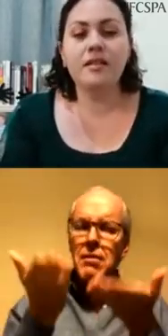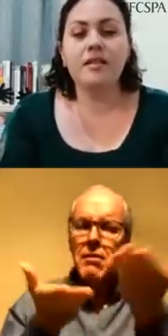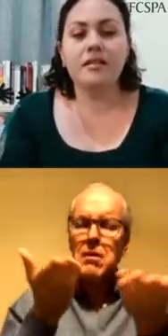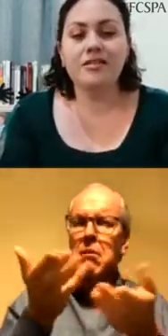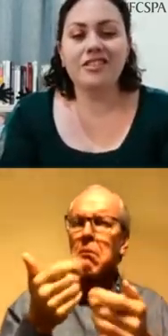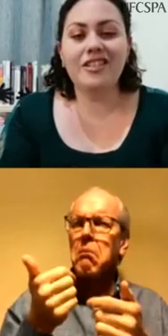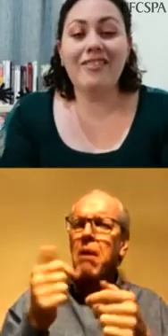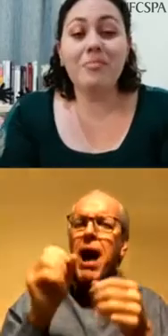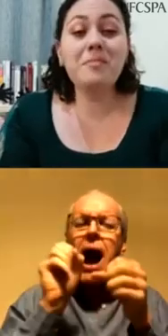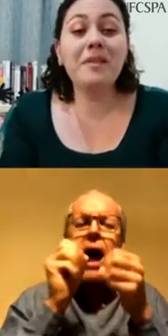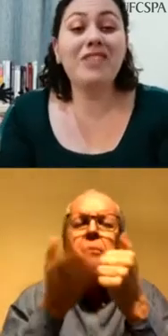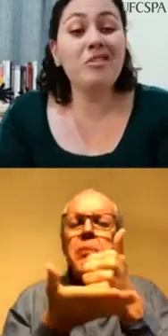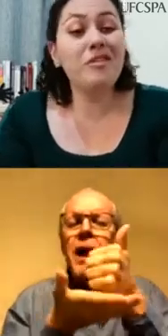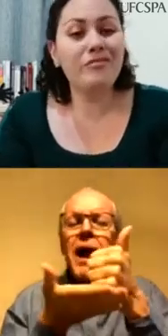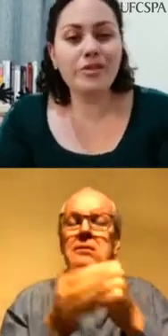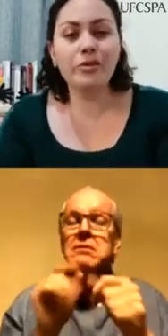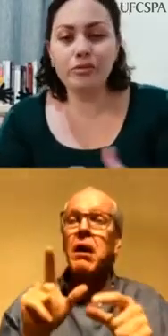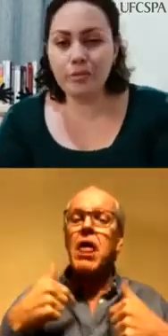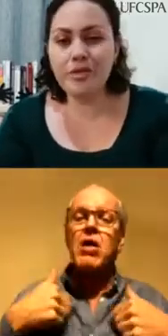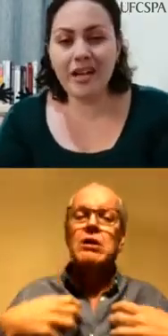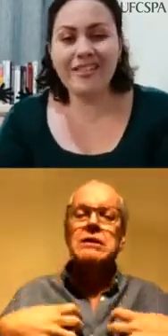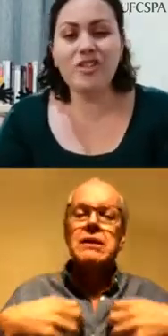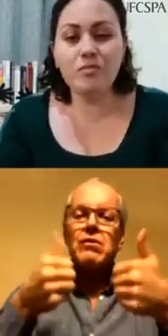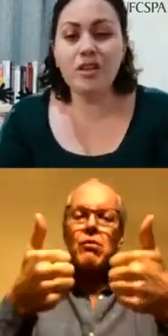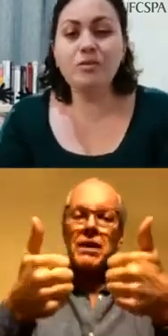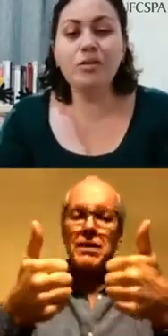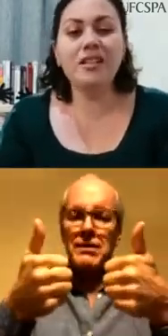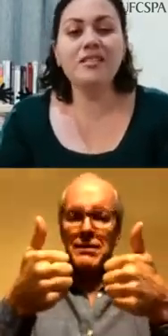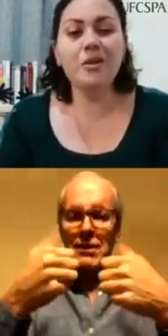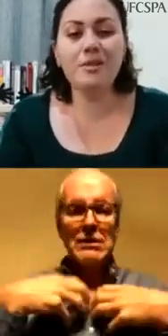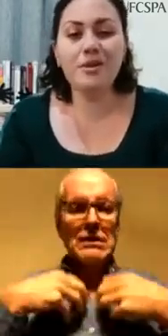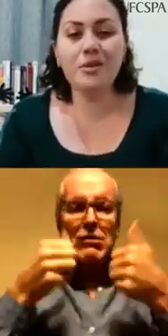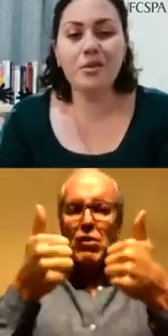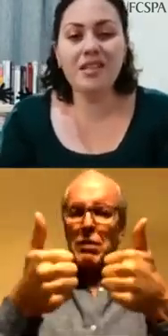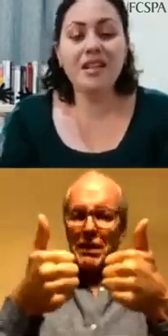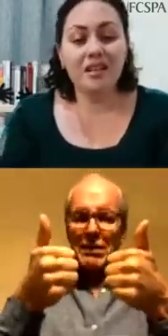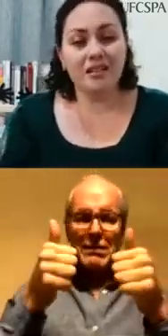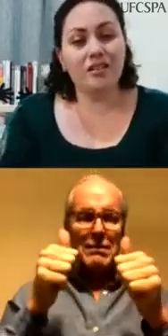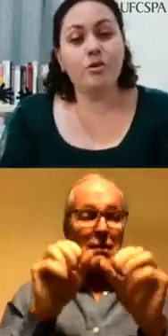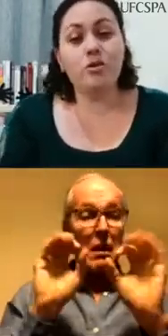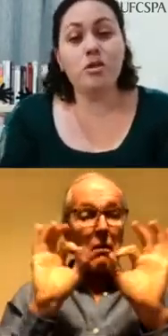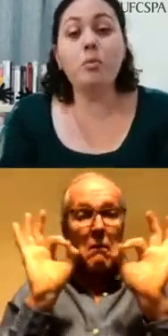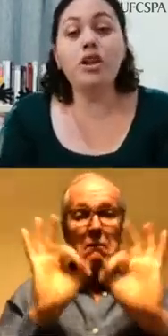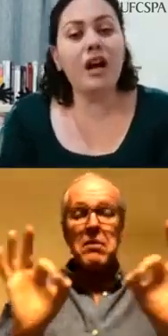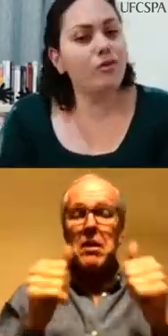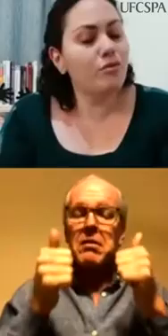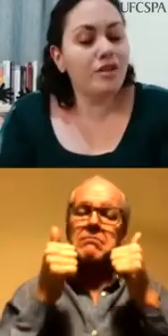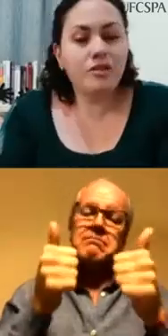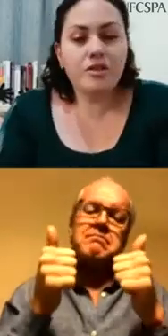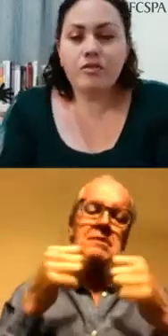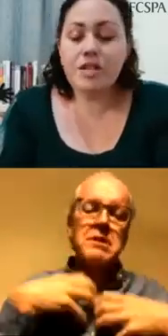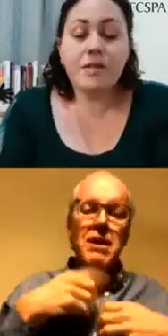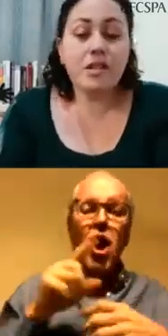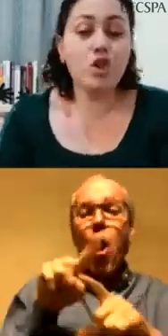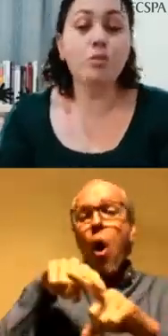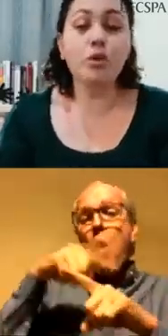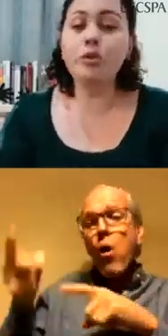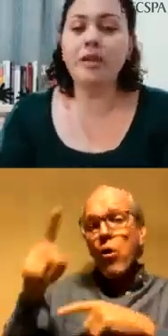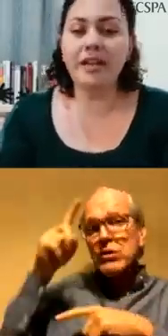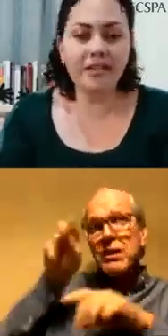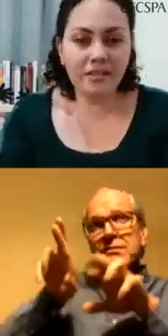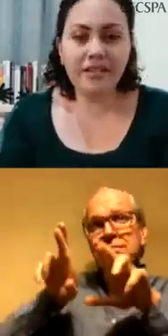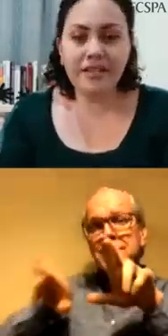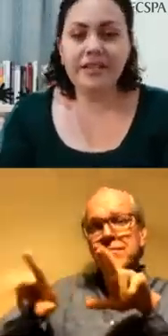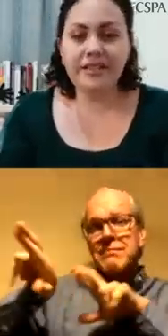mais. Até me espantei uma vez quando fui buscar atendimento ali, então as pessoas se comunicavam comigo, isso me fez me sentir